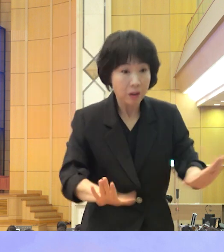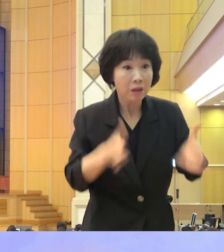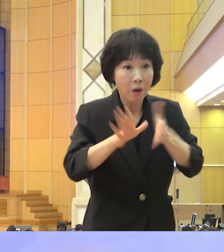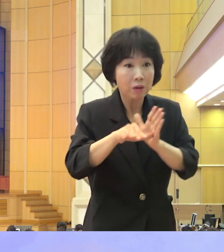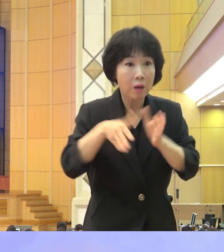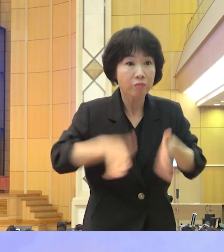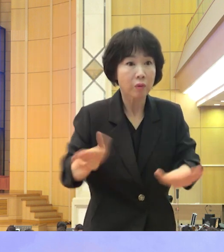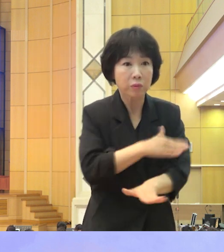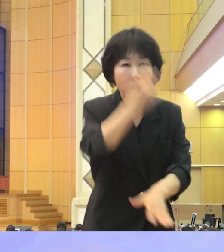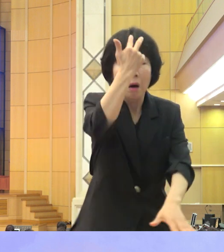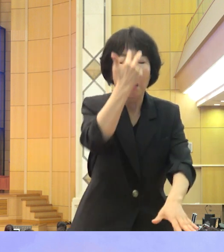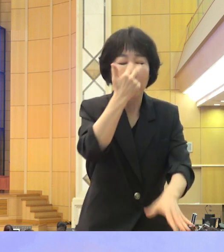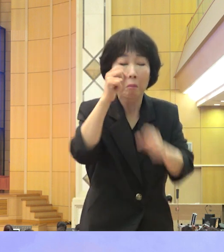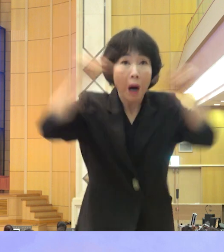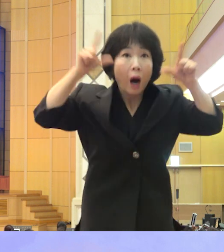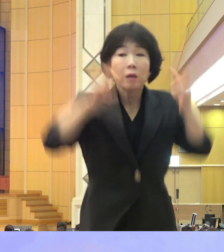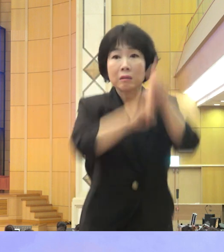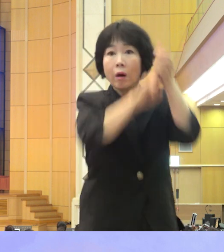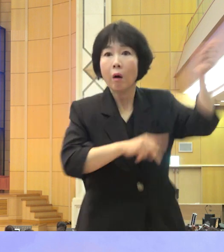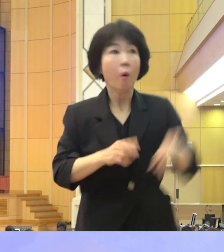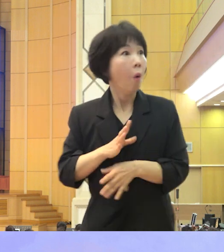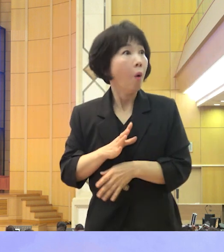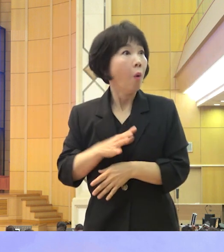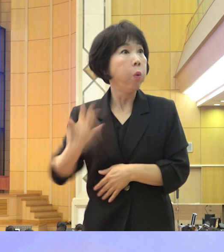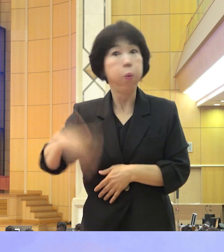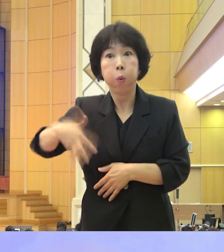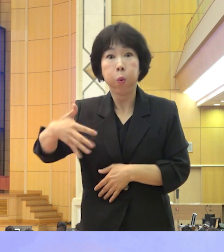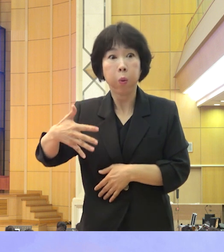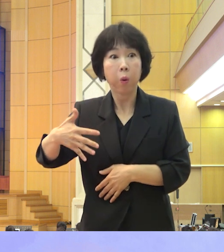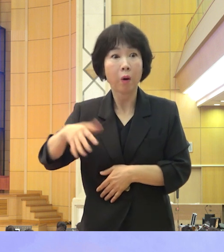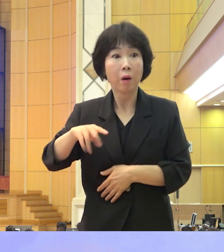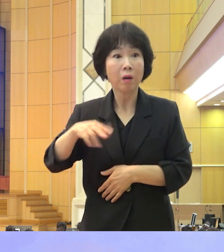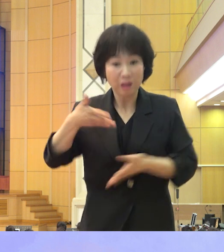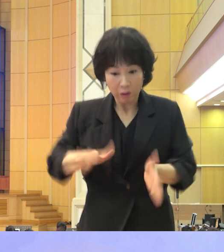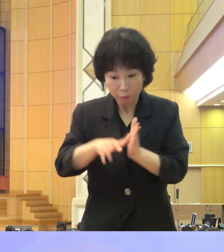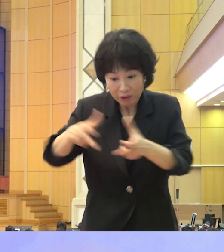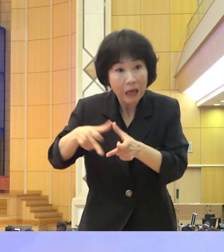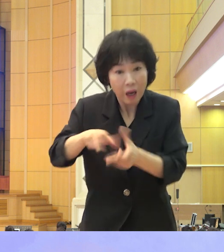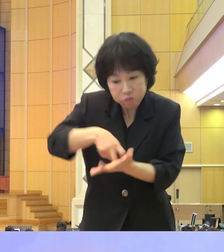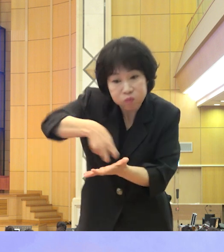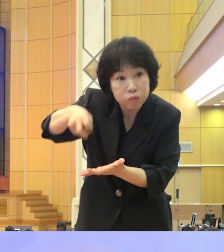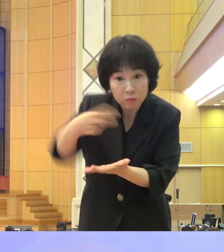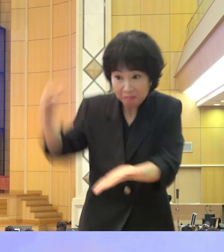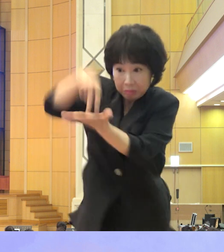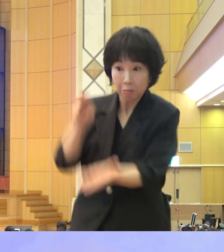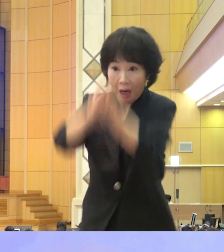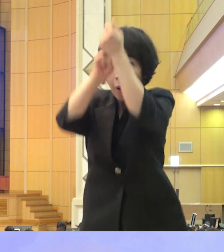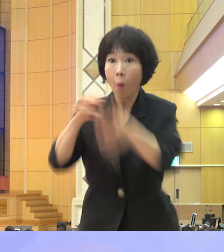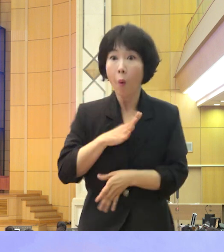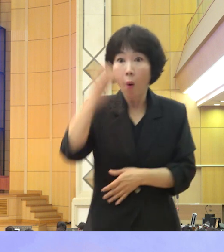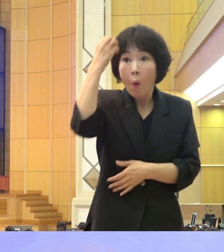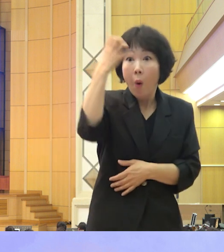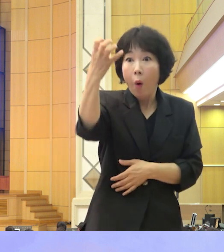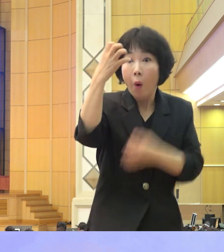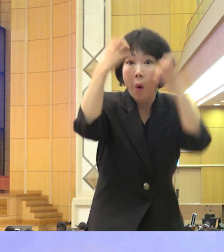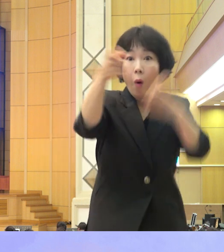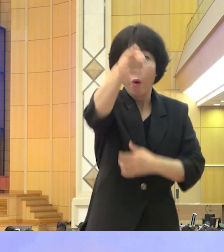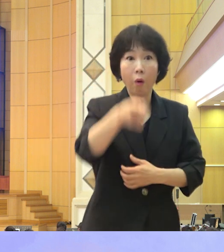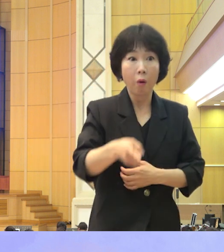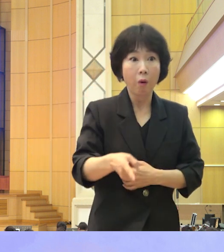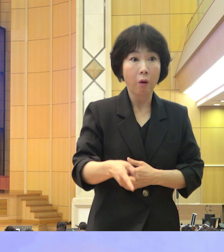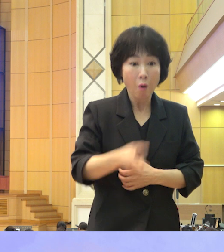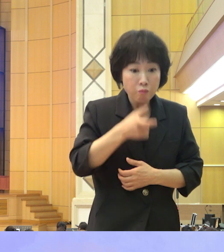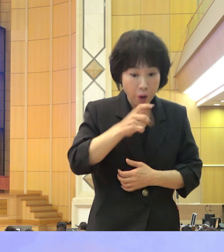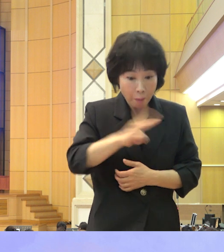소경된 자가 눈을 뜬다든지, 나면서부터 안진뱅이 된 자가 일어났다라든지, 그리고 물을 포도주